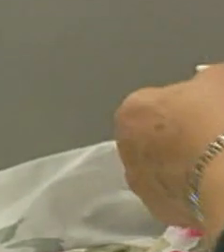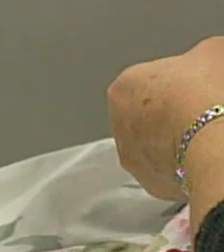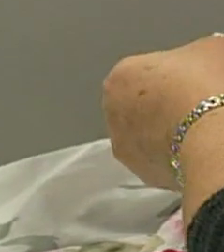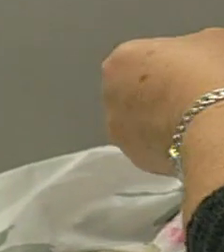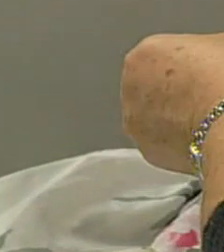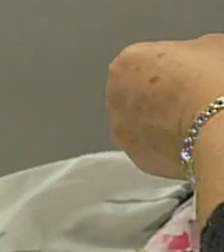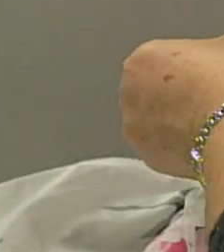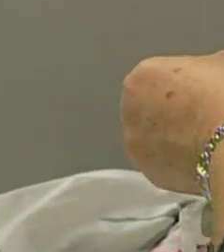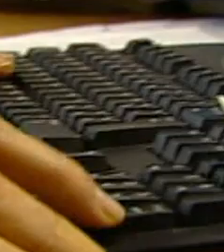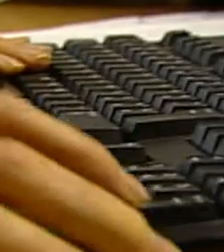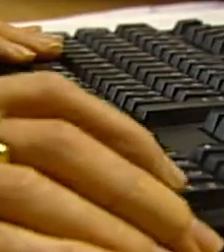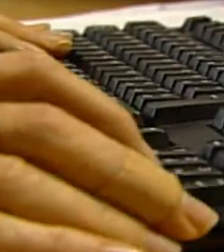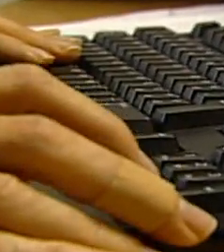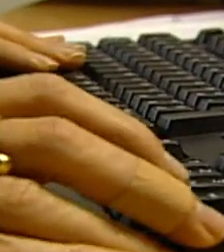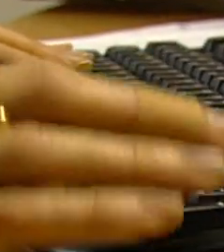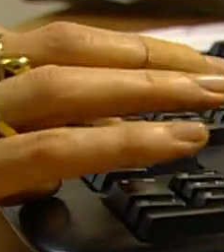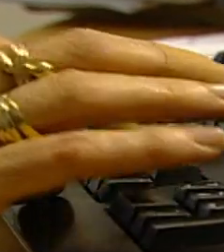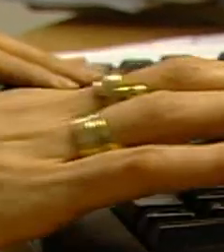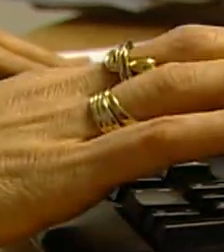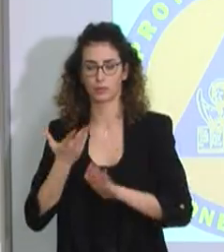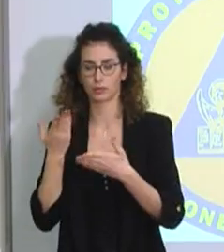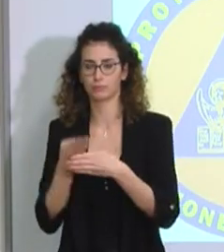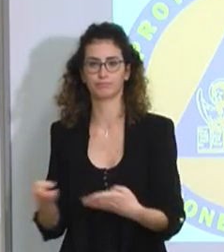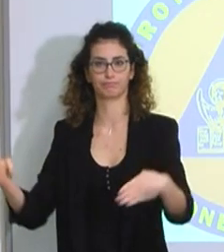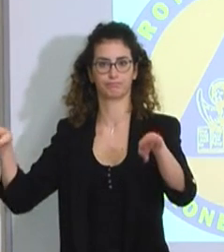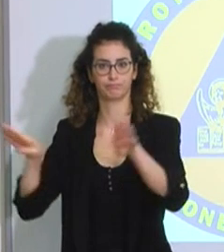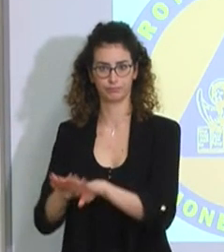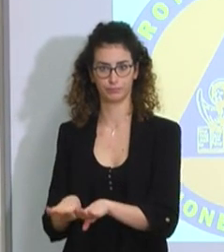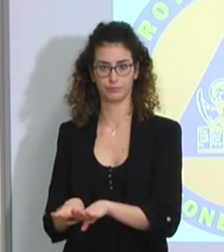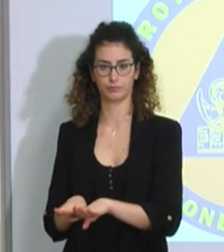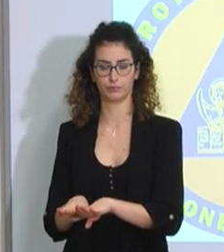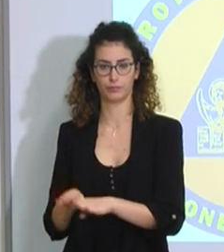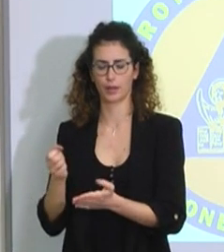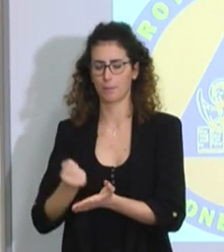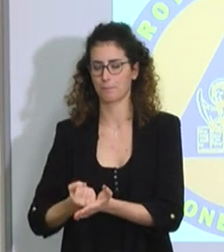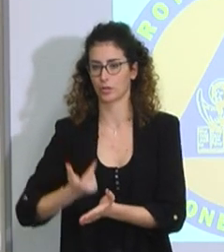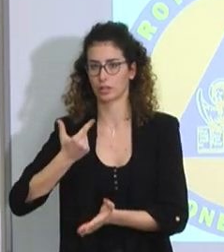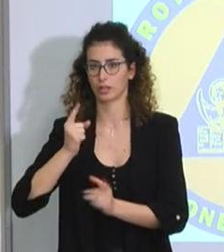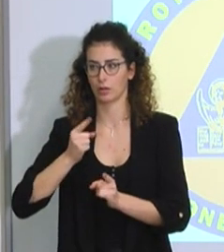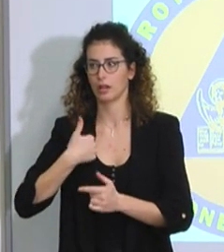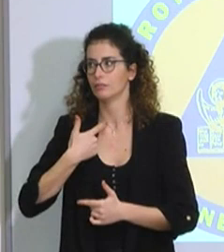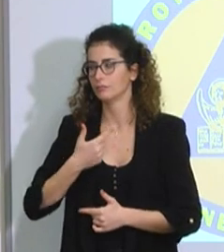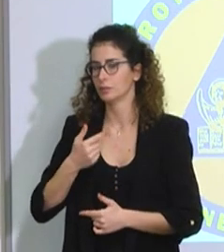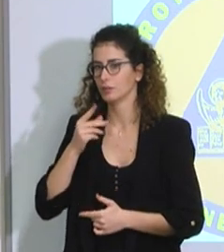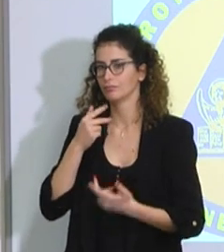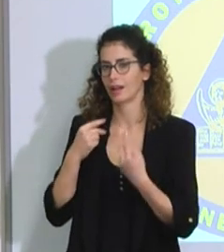mattina con governo ed enti locali. La prima è per le famiglie. È fondamentale che il governo, faccio appello al governo,